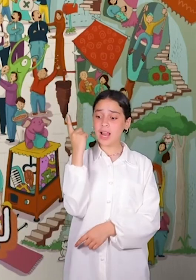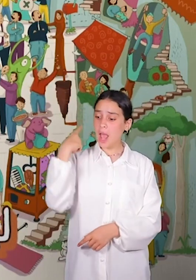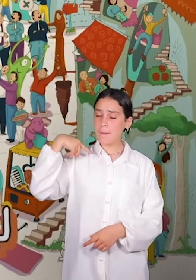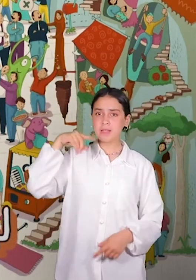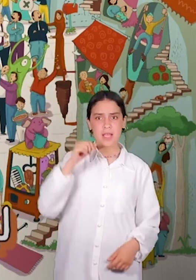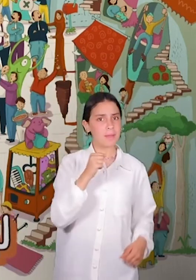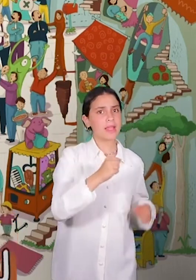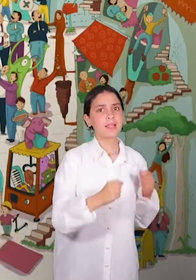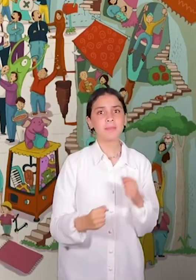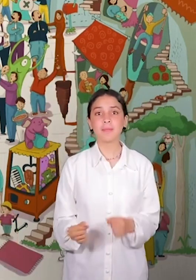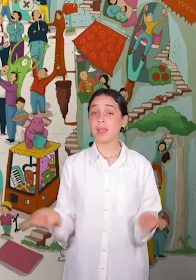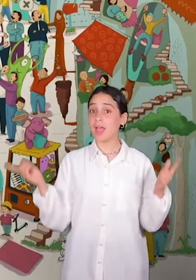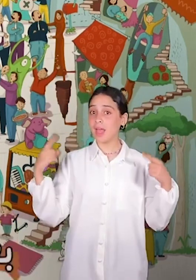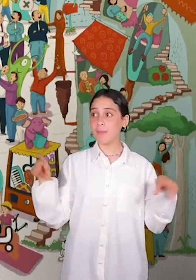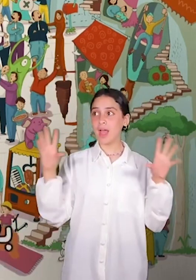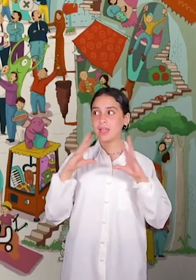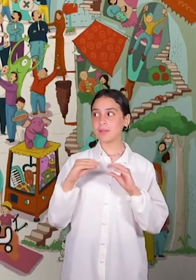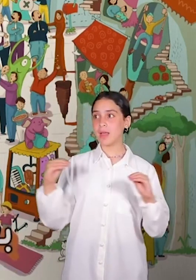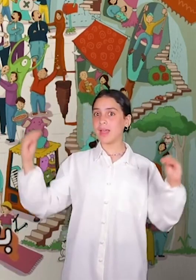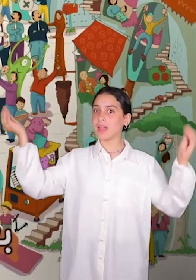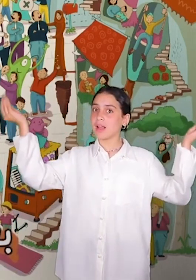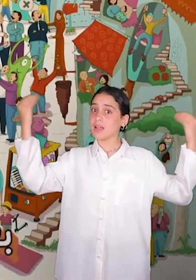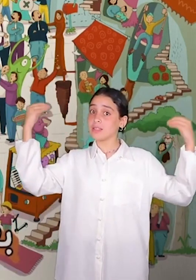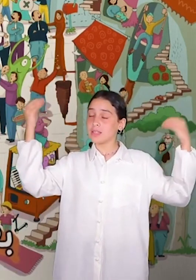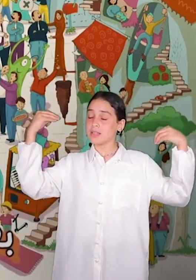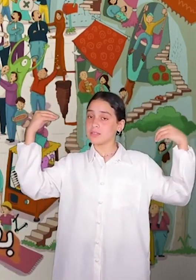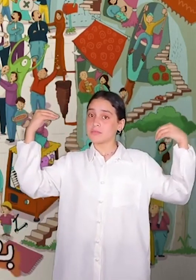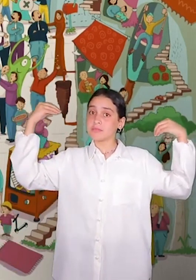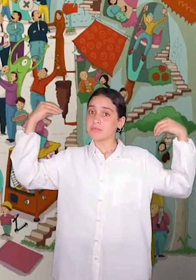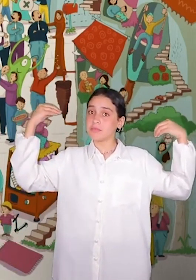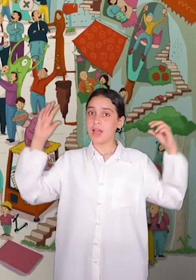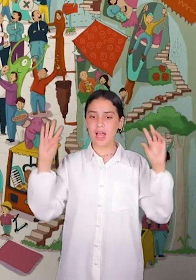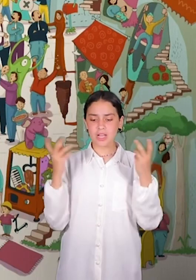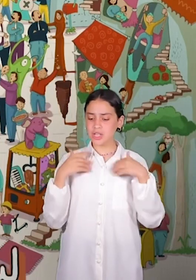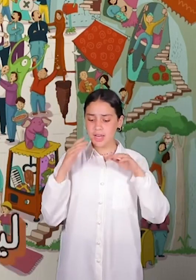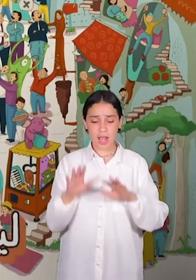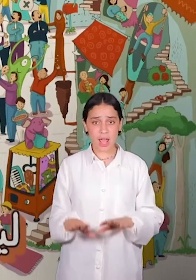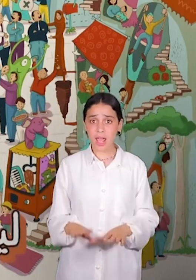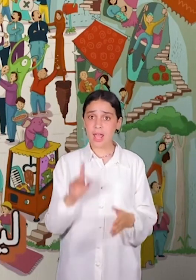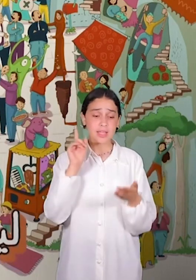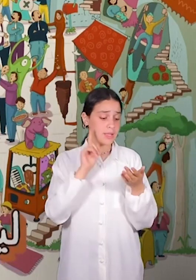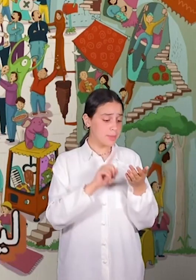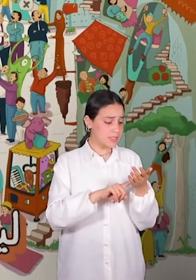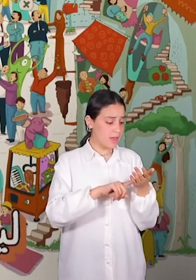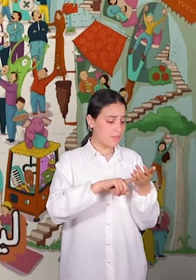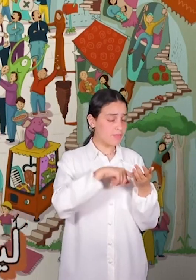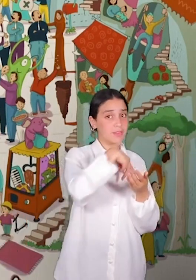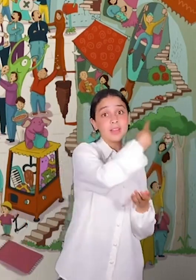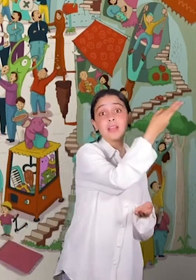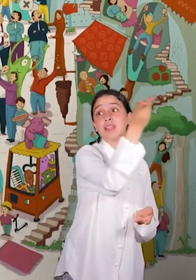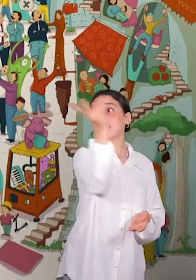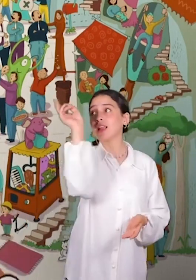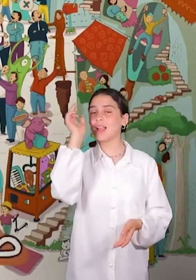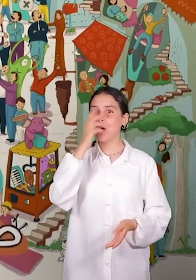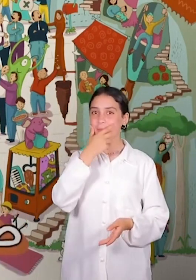العالم دايما بيبدأ بعد ما يخلص الدرس ليش أنا قاعدي بالصف